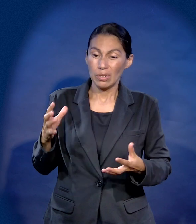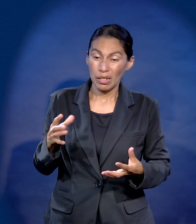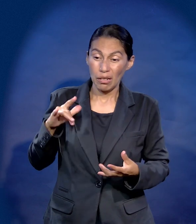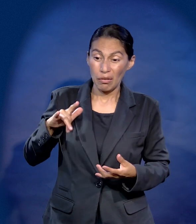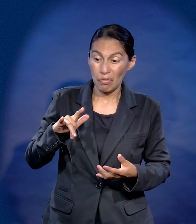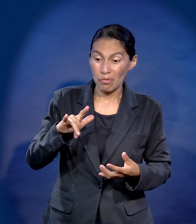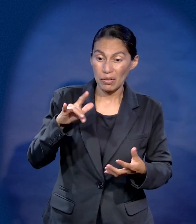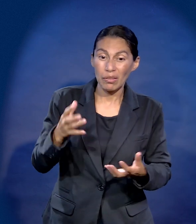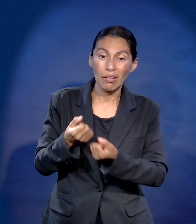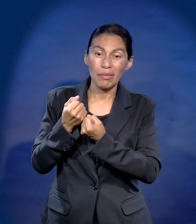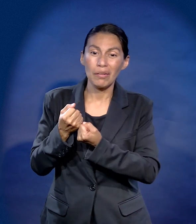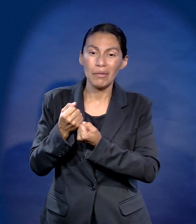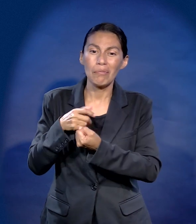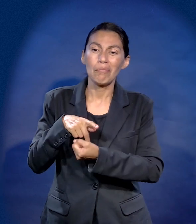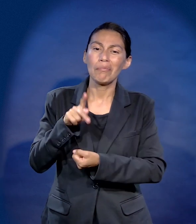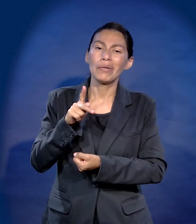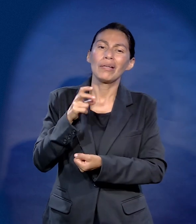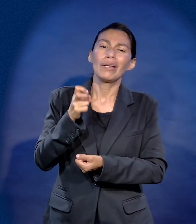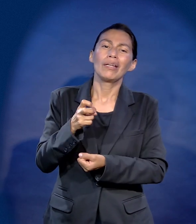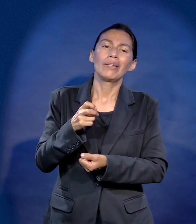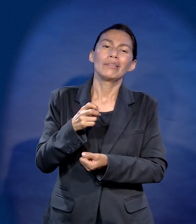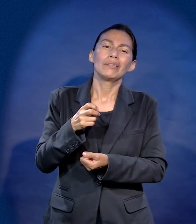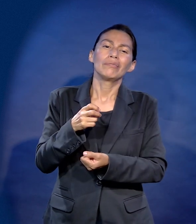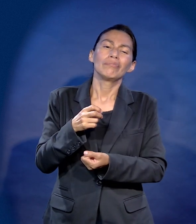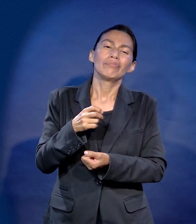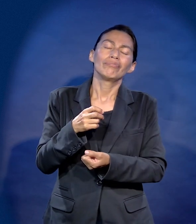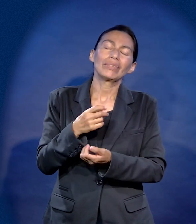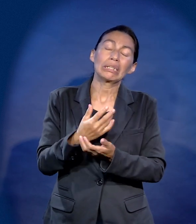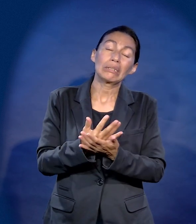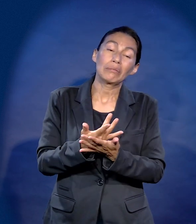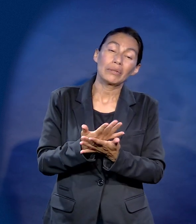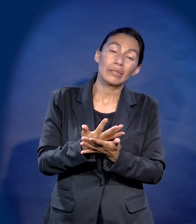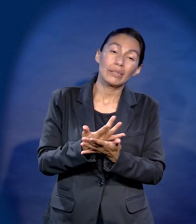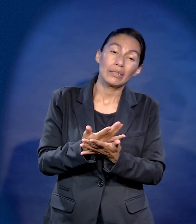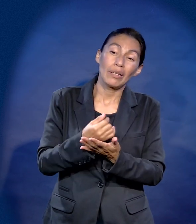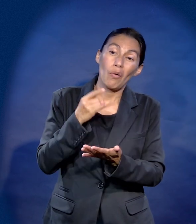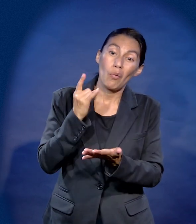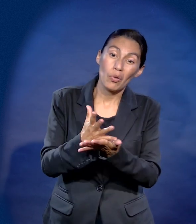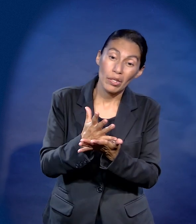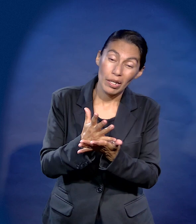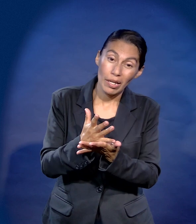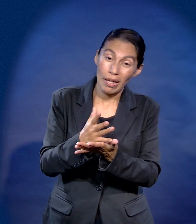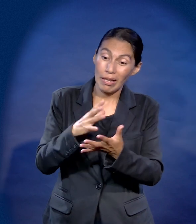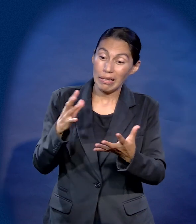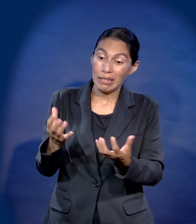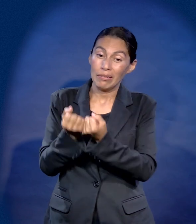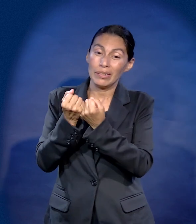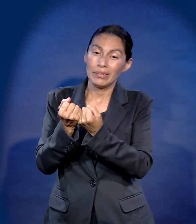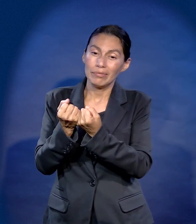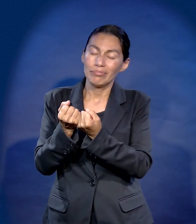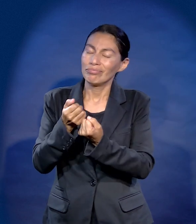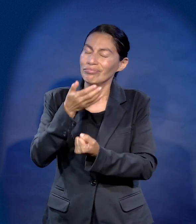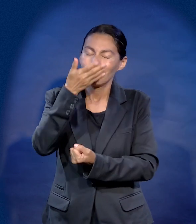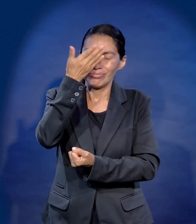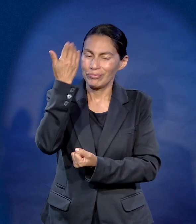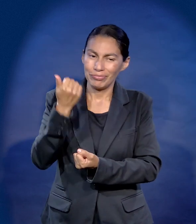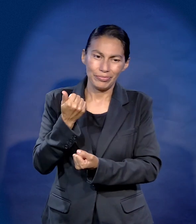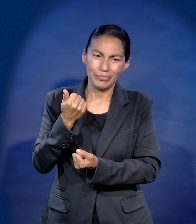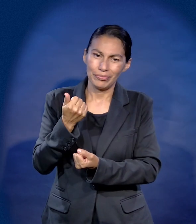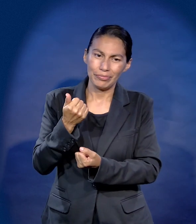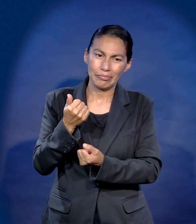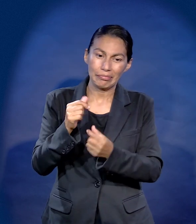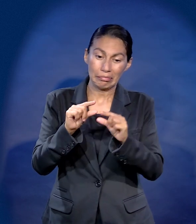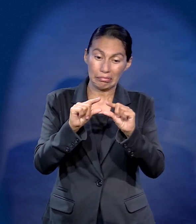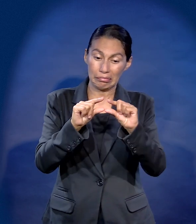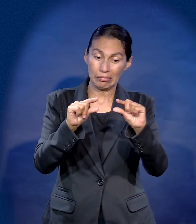avión sin saber que en realidad están estorbando la única esperanza que quizá tenían de salvarse.